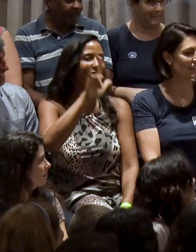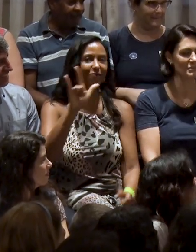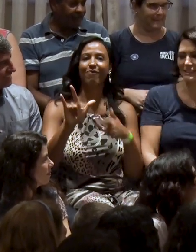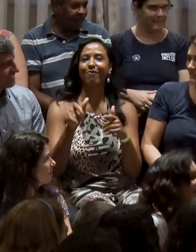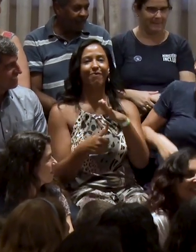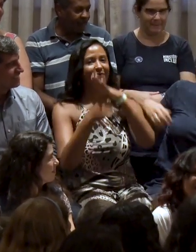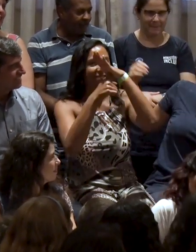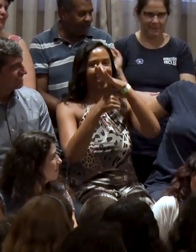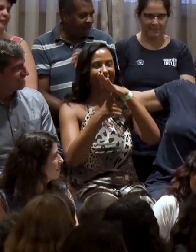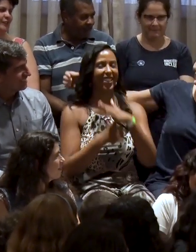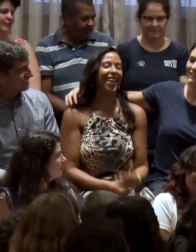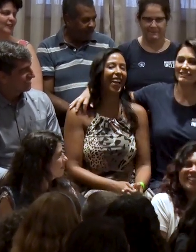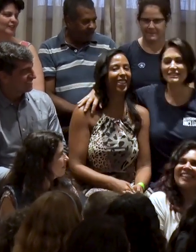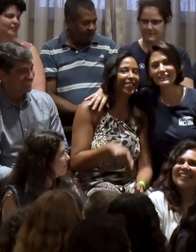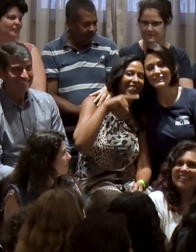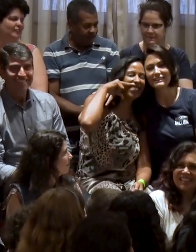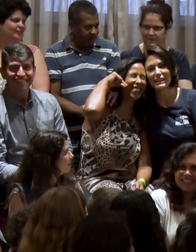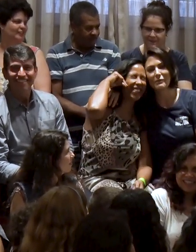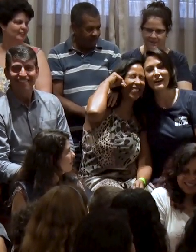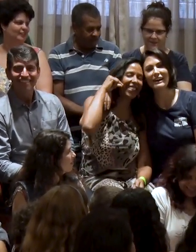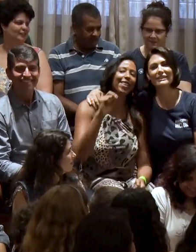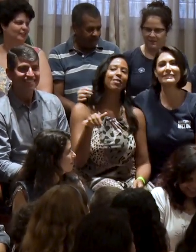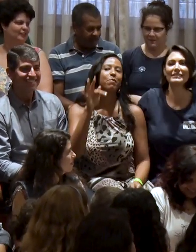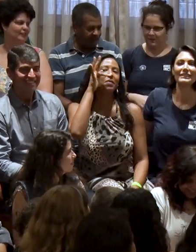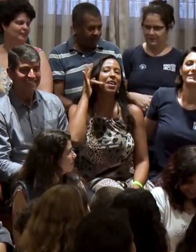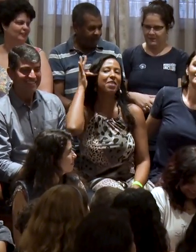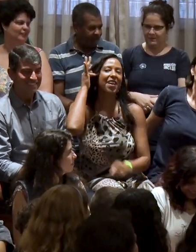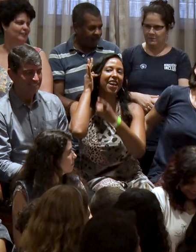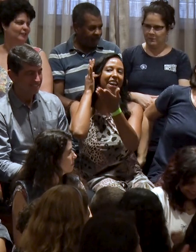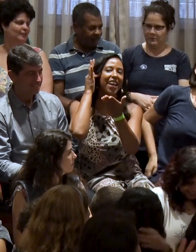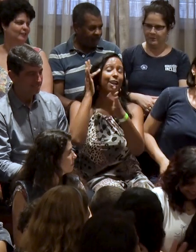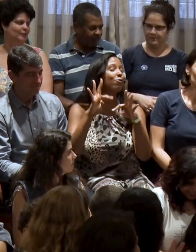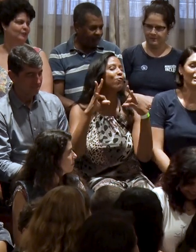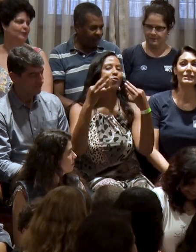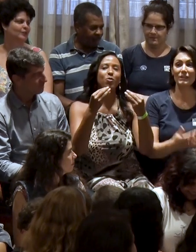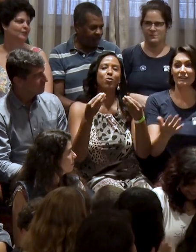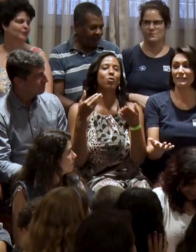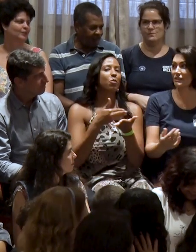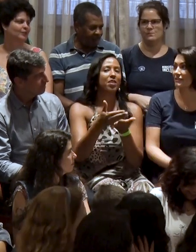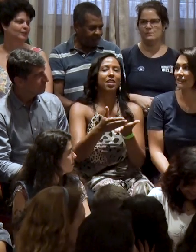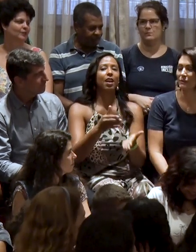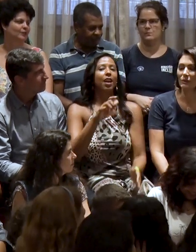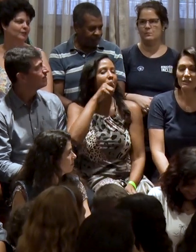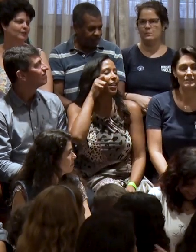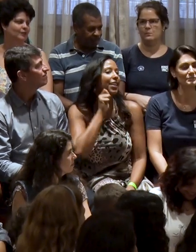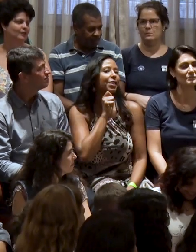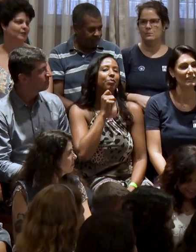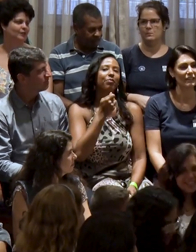aqui presente, Rezinha, Tamara, todos que estão chegando, Leandro, que não está aqui hoje. Eu